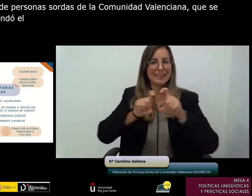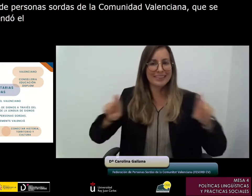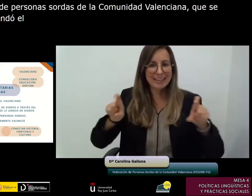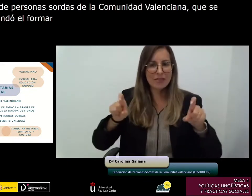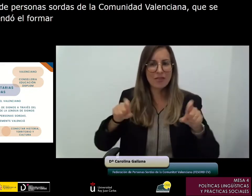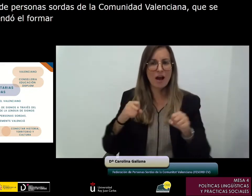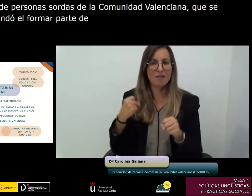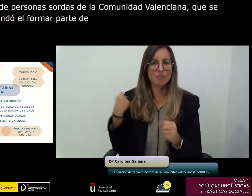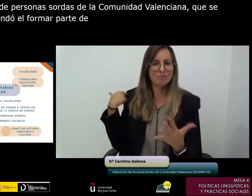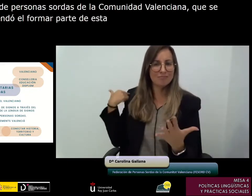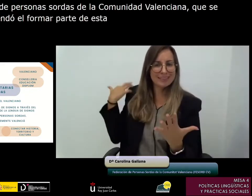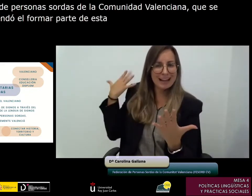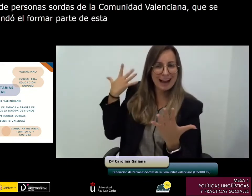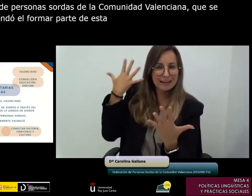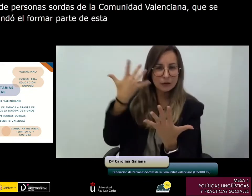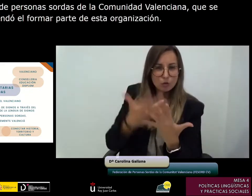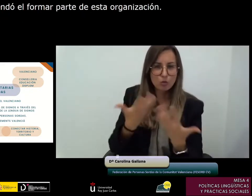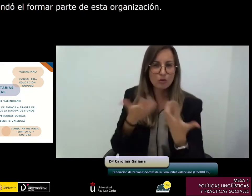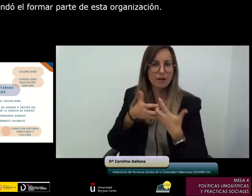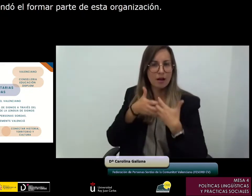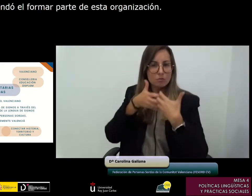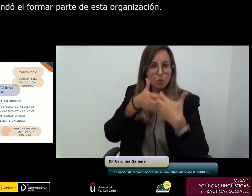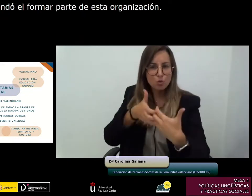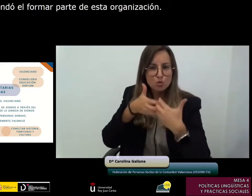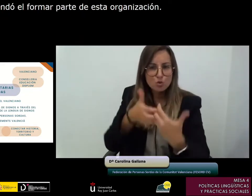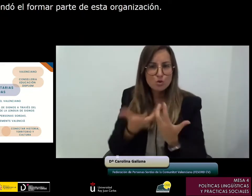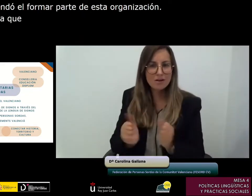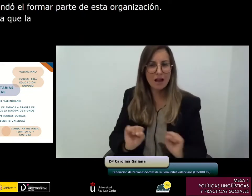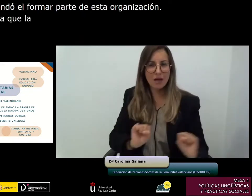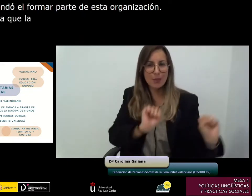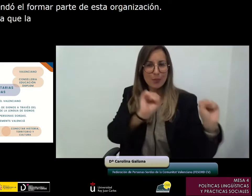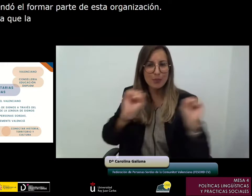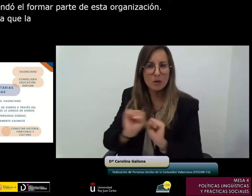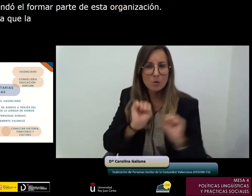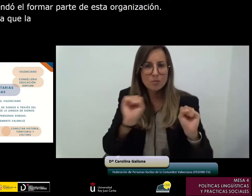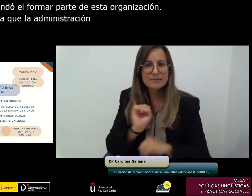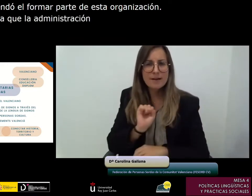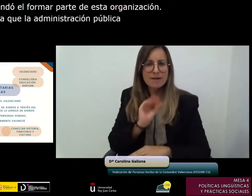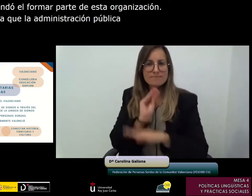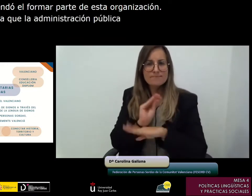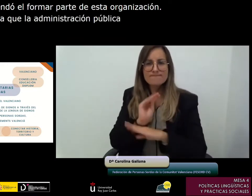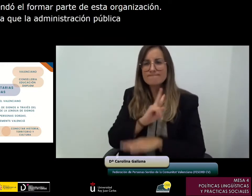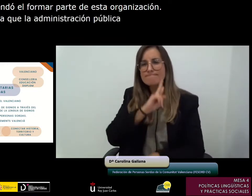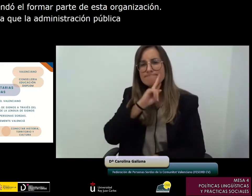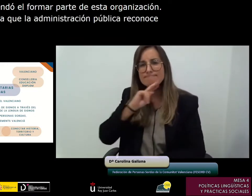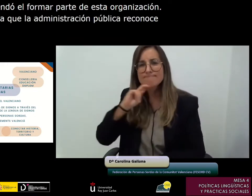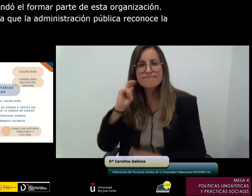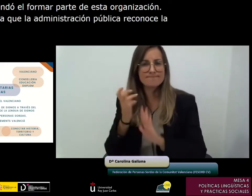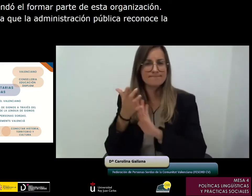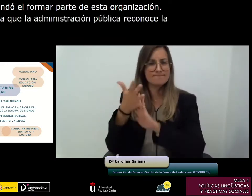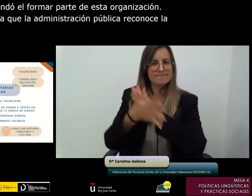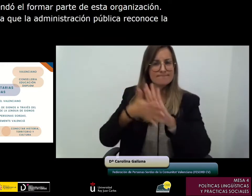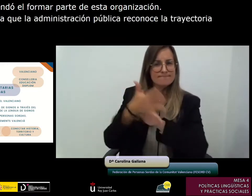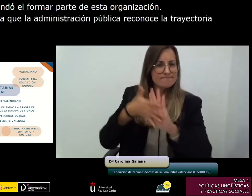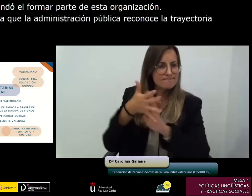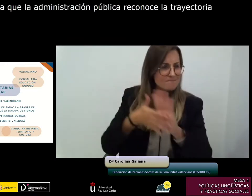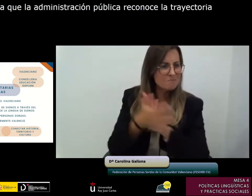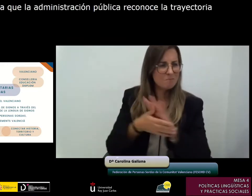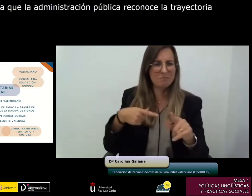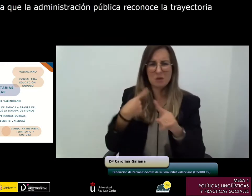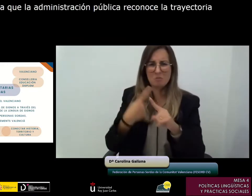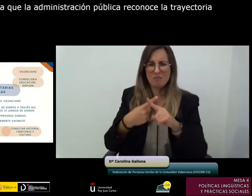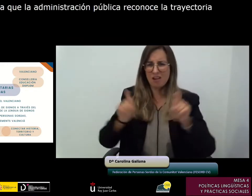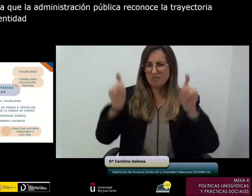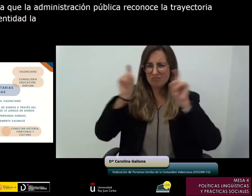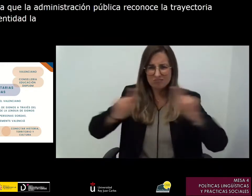Esto significa que la Administración Pública reconoce la trayectoria de nuestra entidad en la defensa, protección y puesta